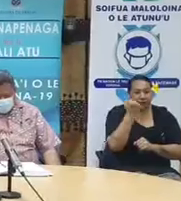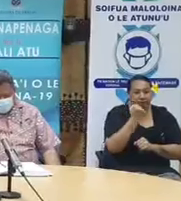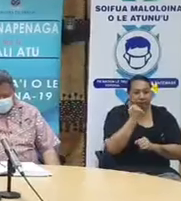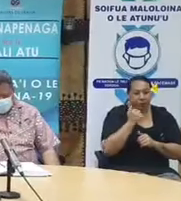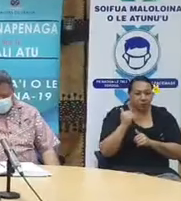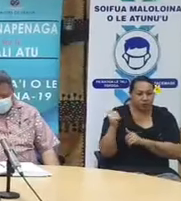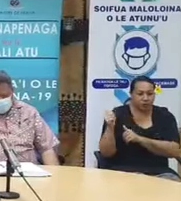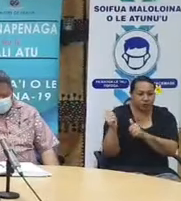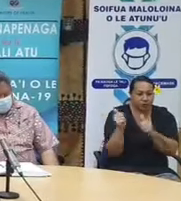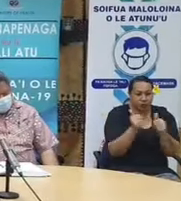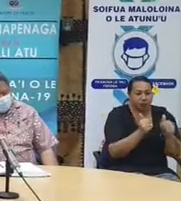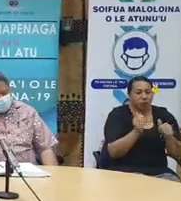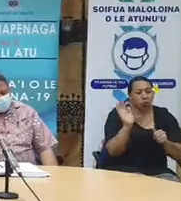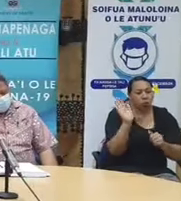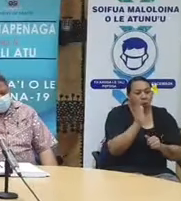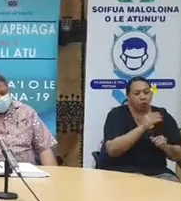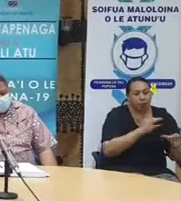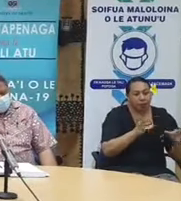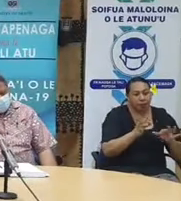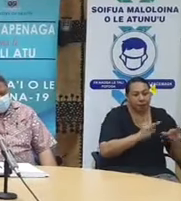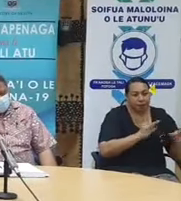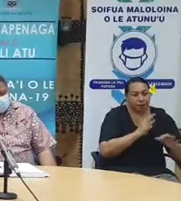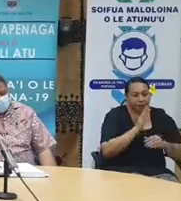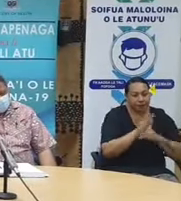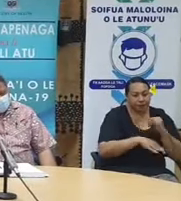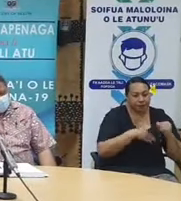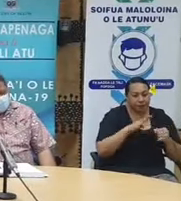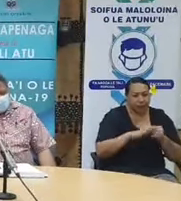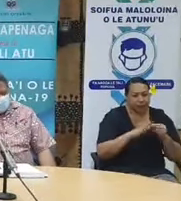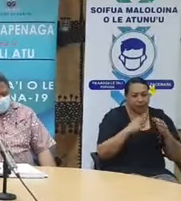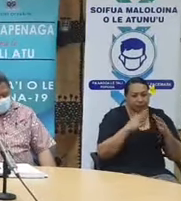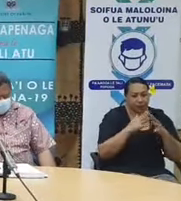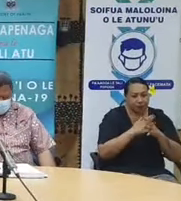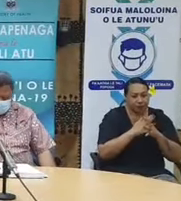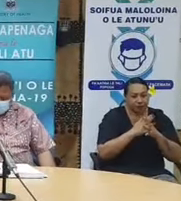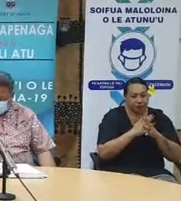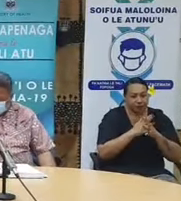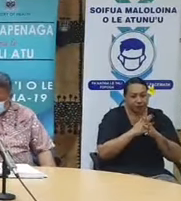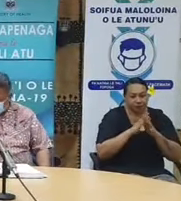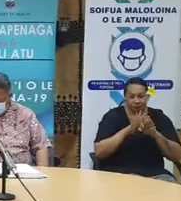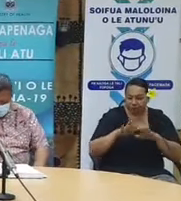fo nga o toi o le nei ba ia so ia ma tu fa mania tu ma lo lo ina